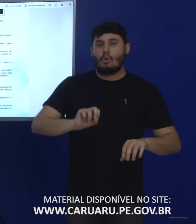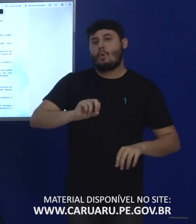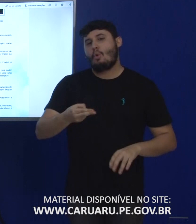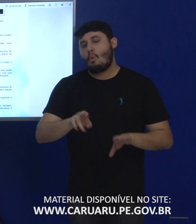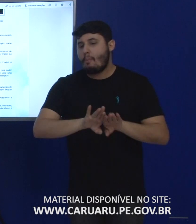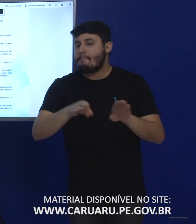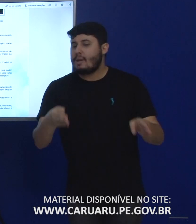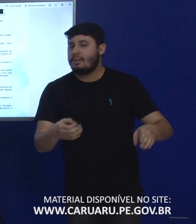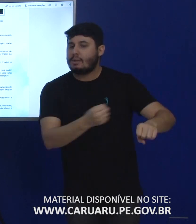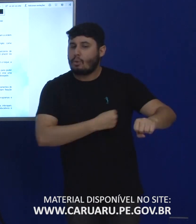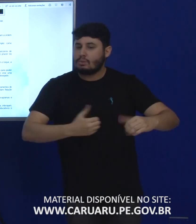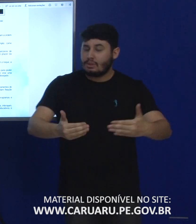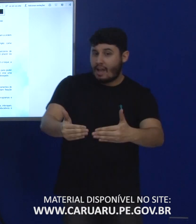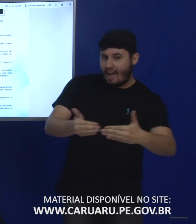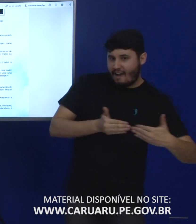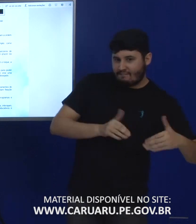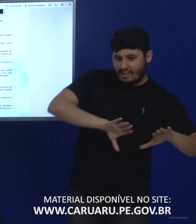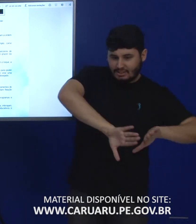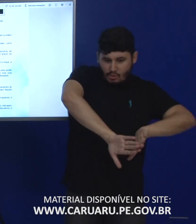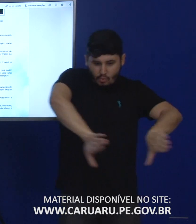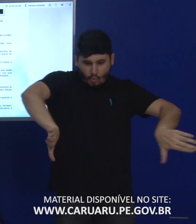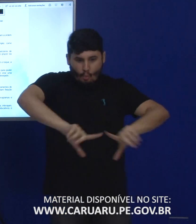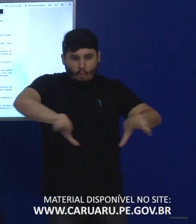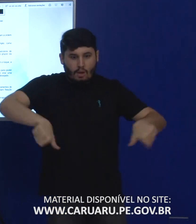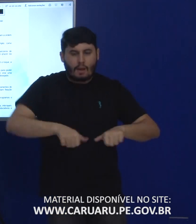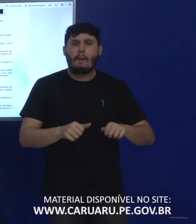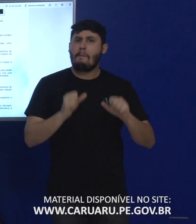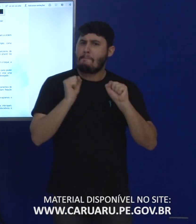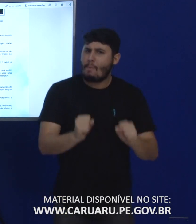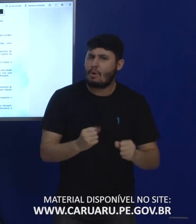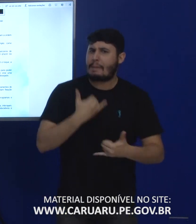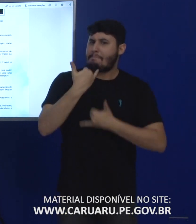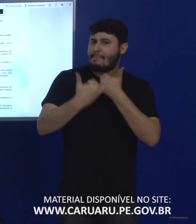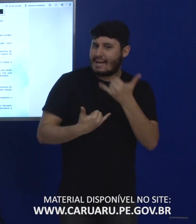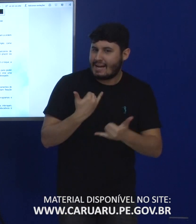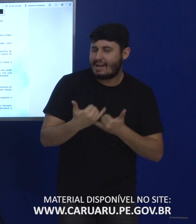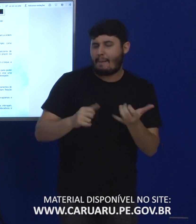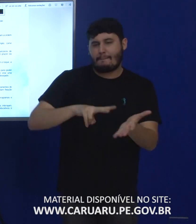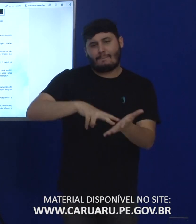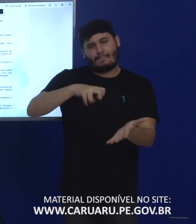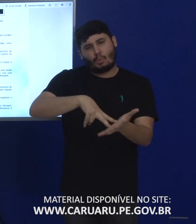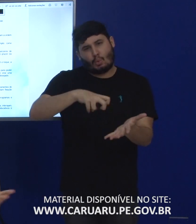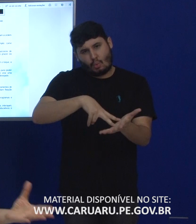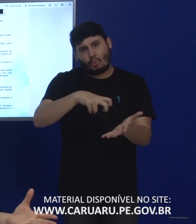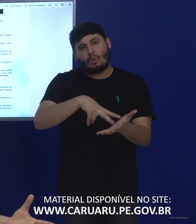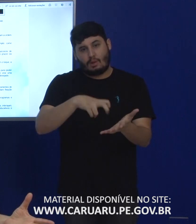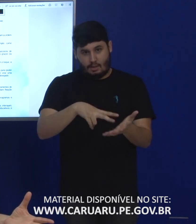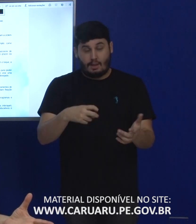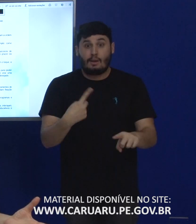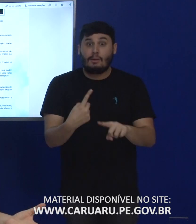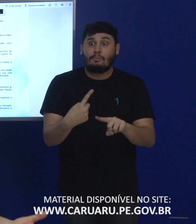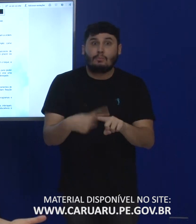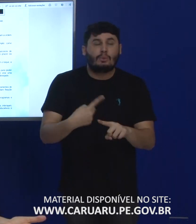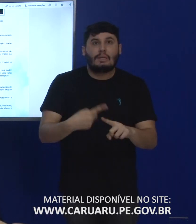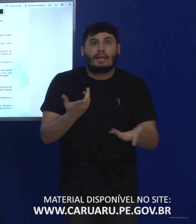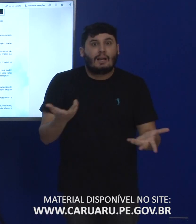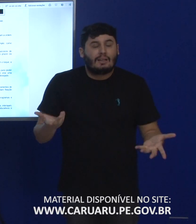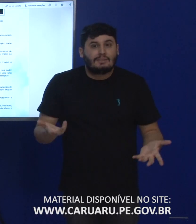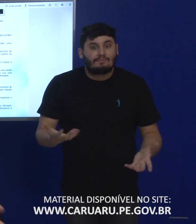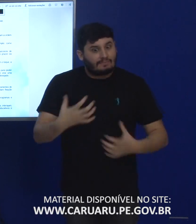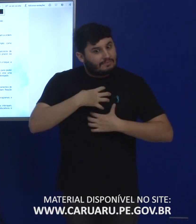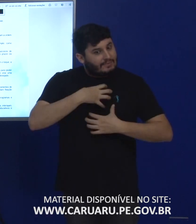cozinha, brinquem, pulem, corram, desenvolvam habilidades que até então tinham